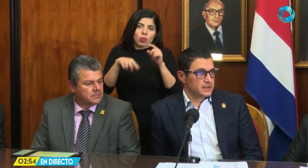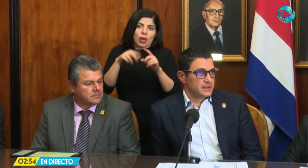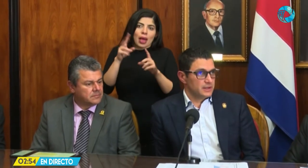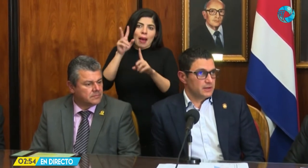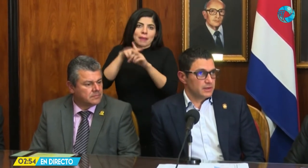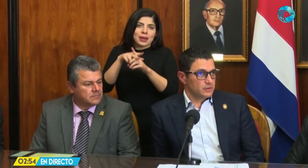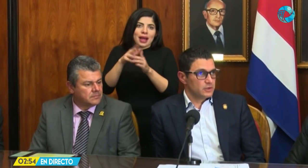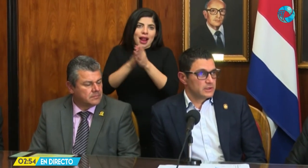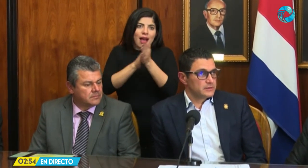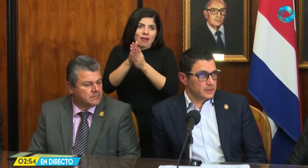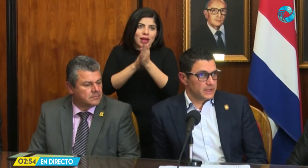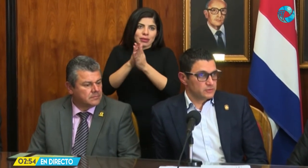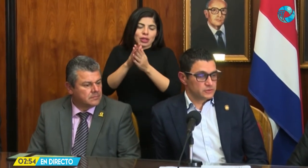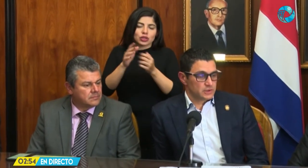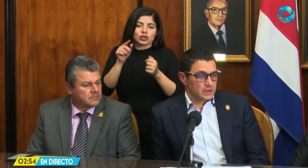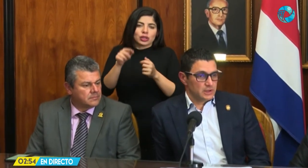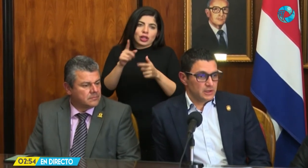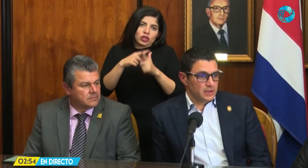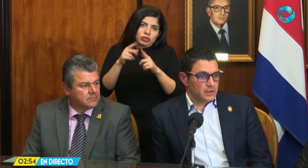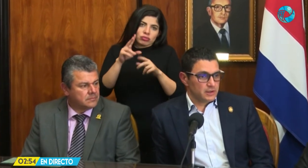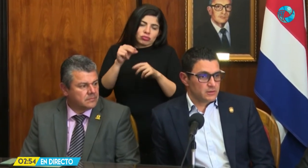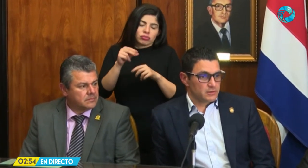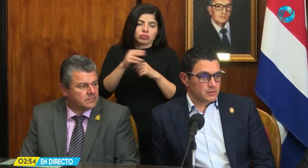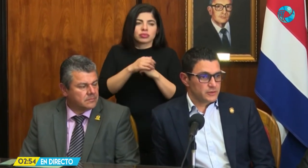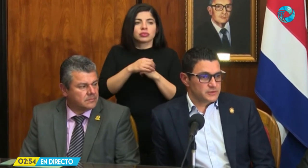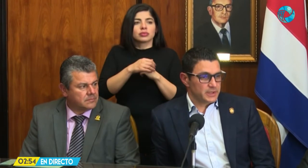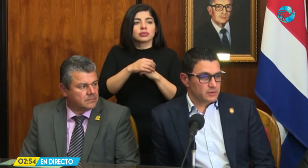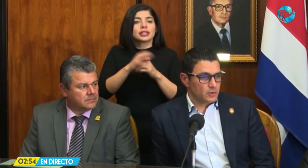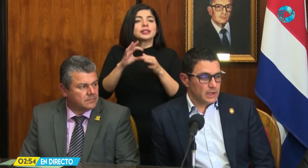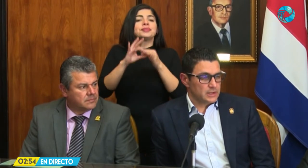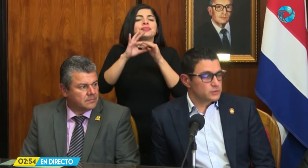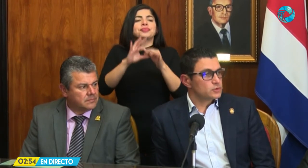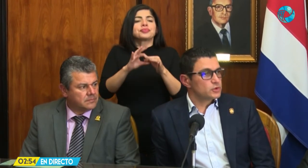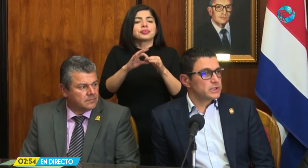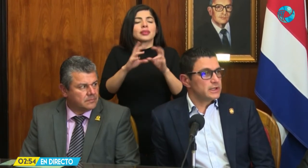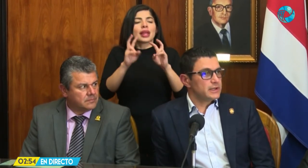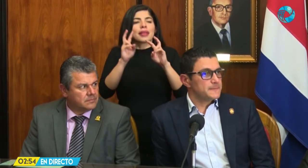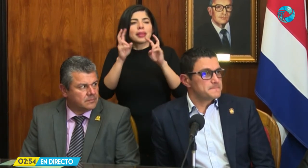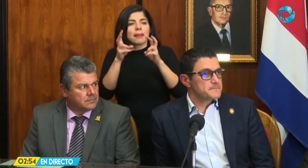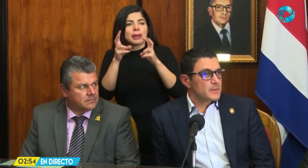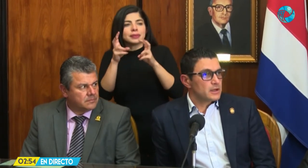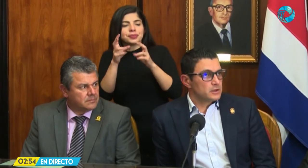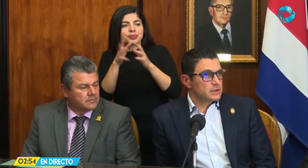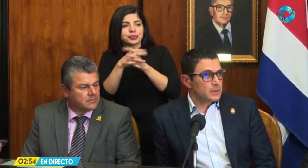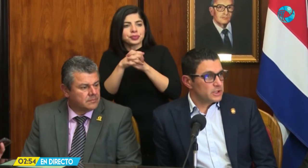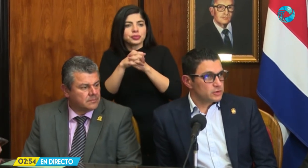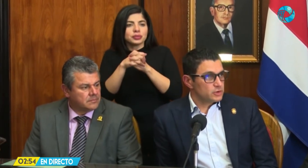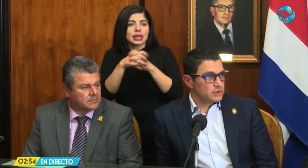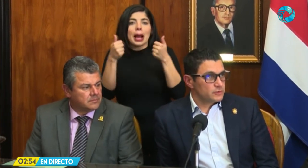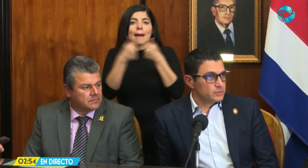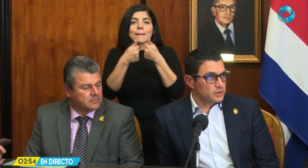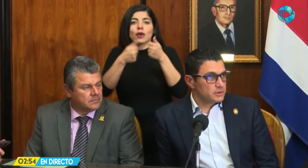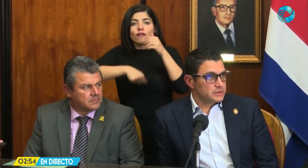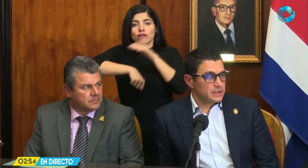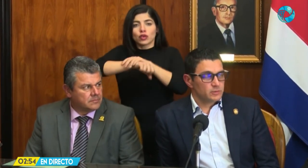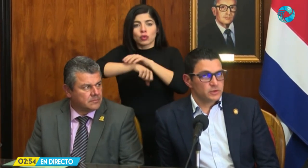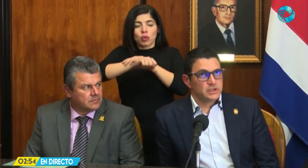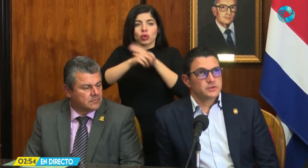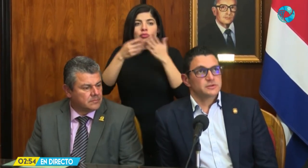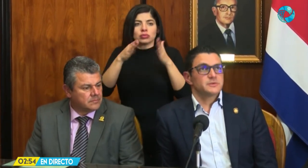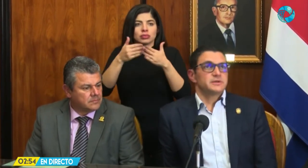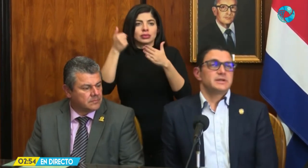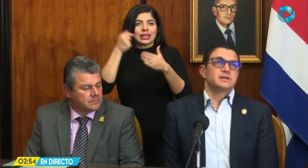que es el lavado de manos. Con respecto al asunto del campeonato de fútbol, ya